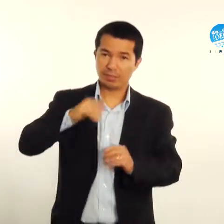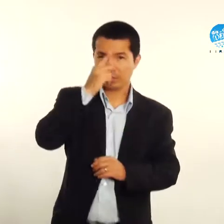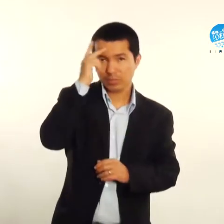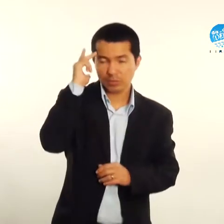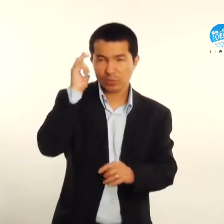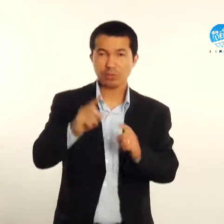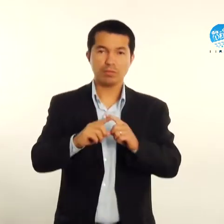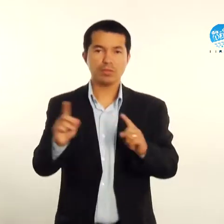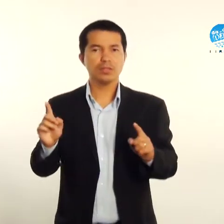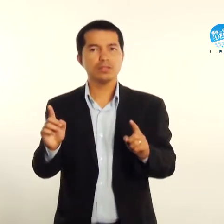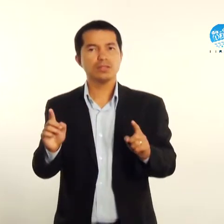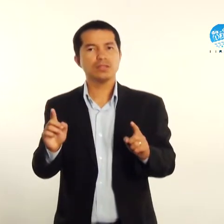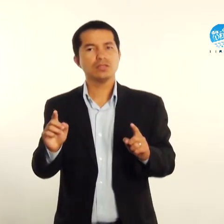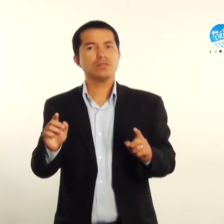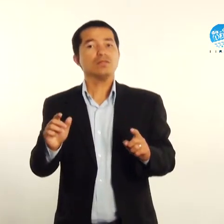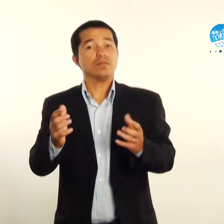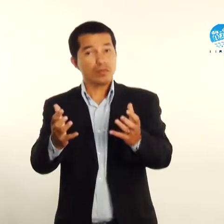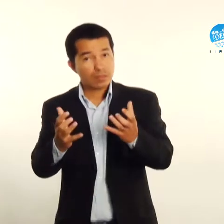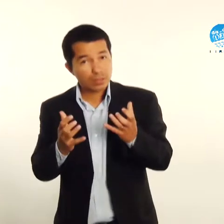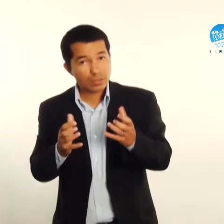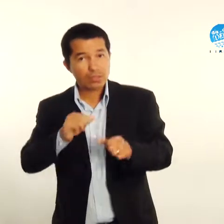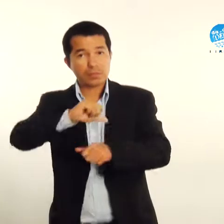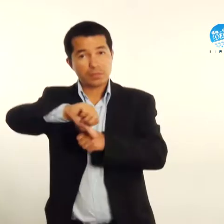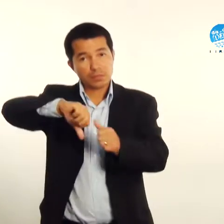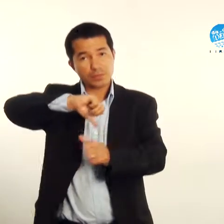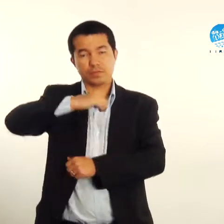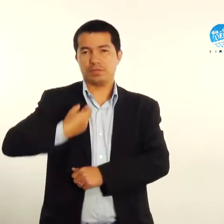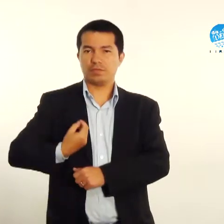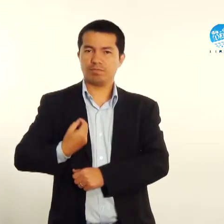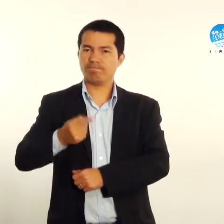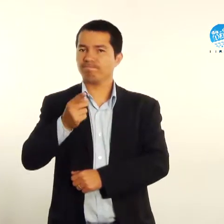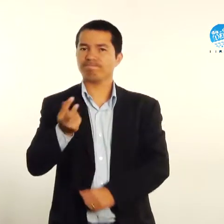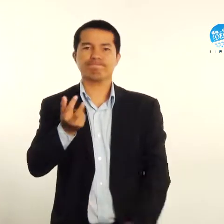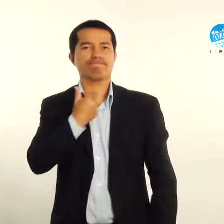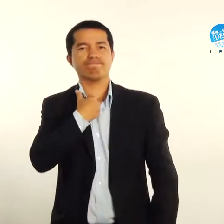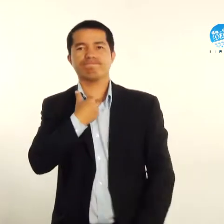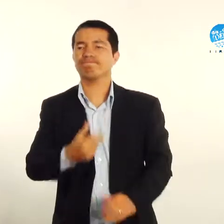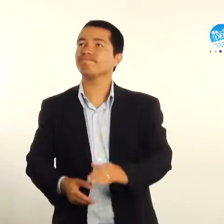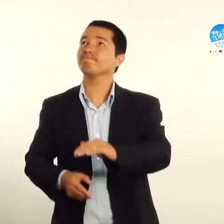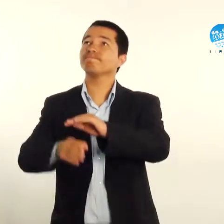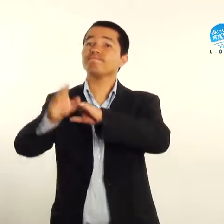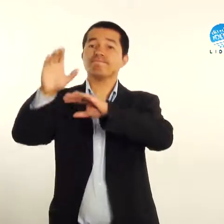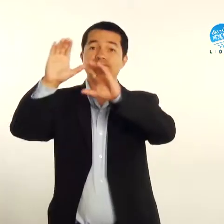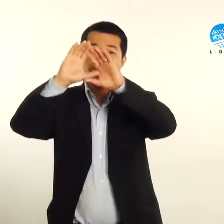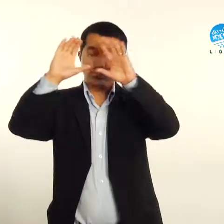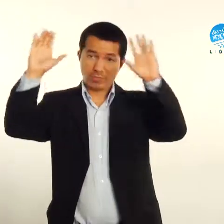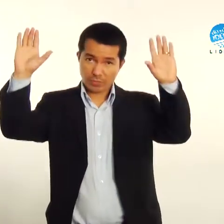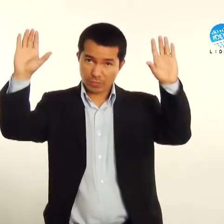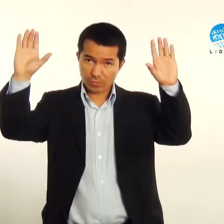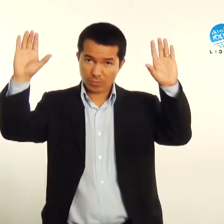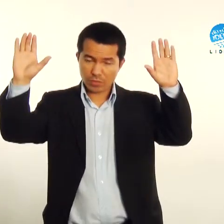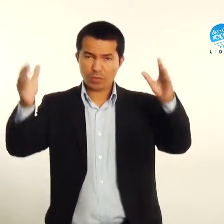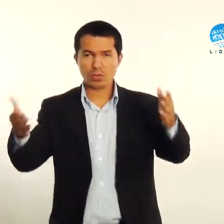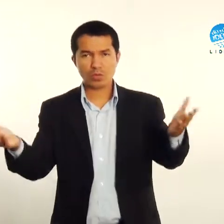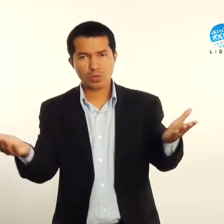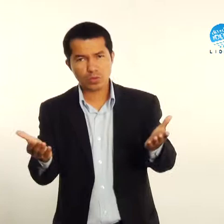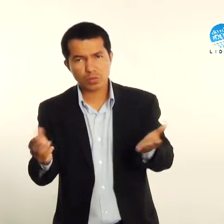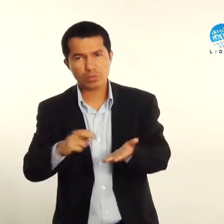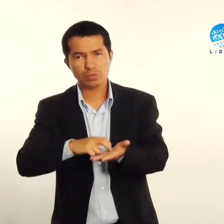Depende aí da pessoa, mas que está se deixando ser trabalhado, você não vai entrar no reino dos céus.